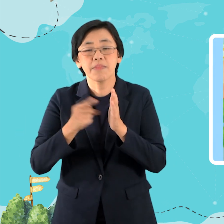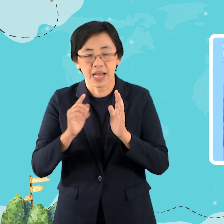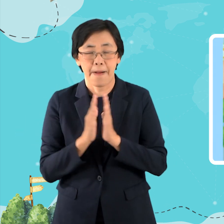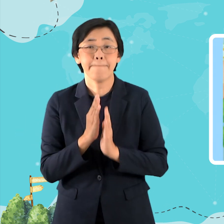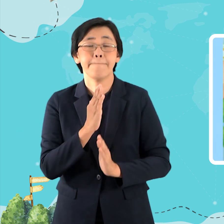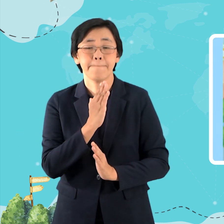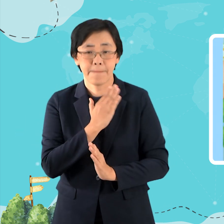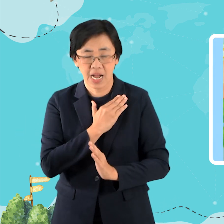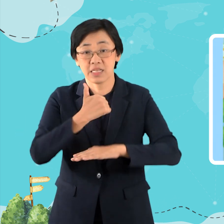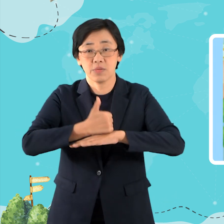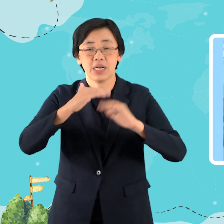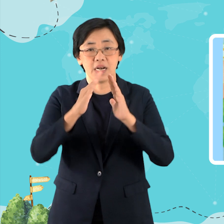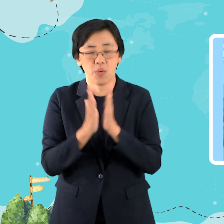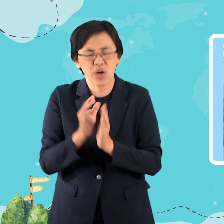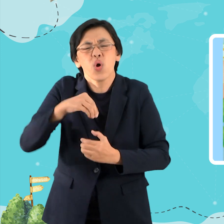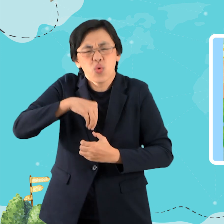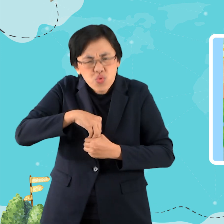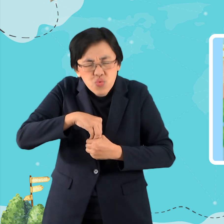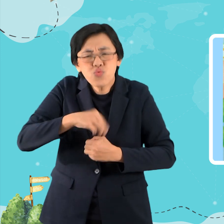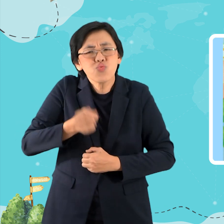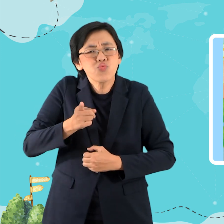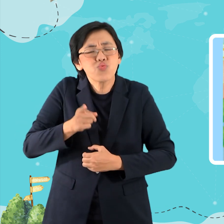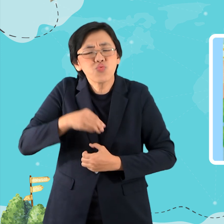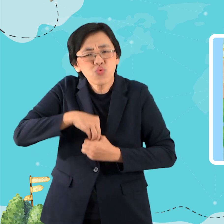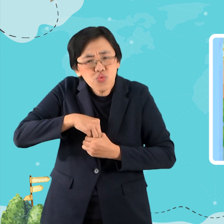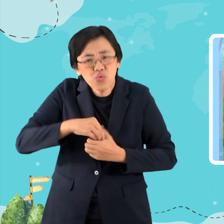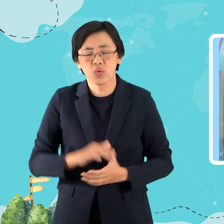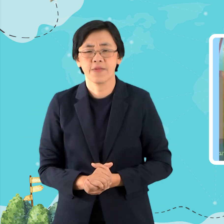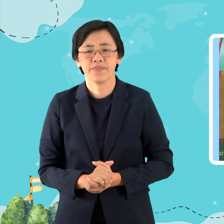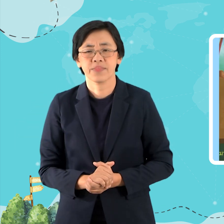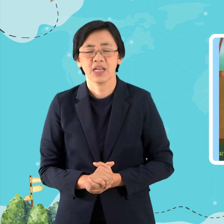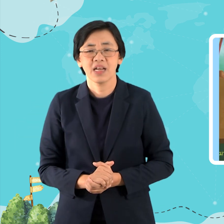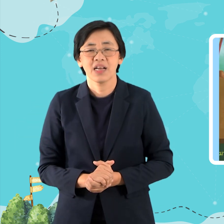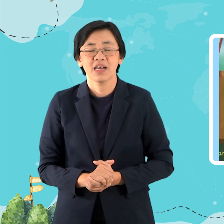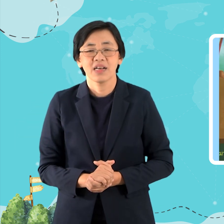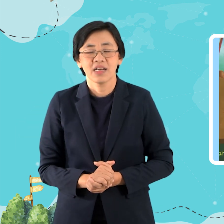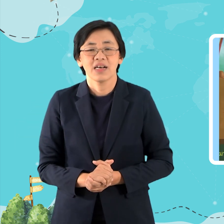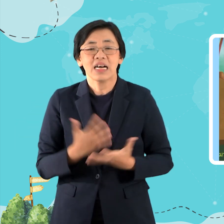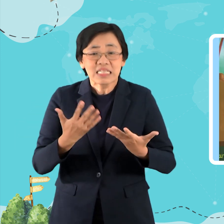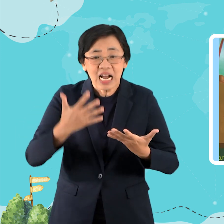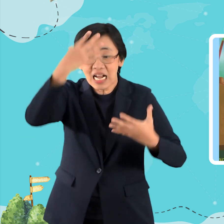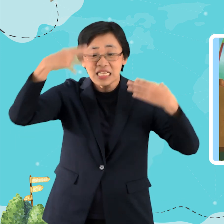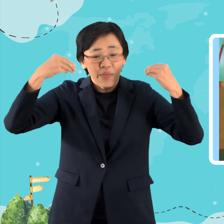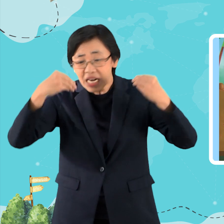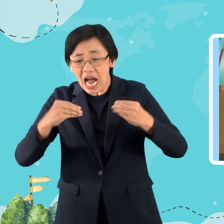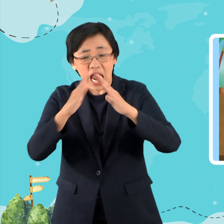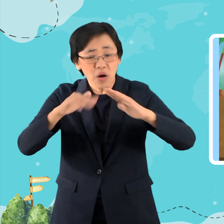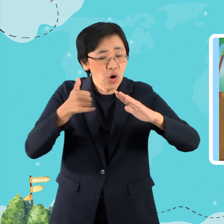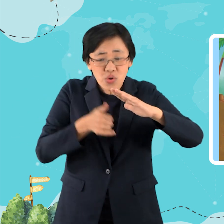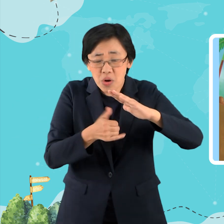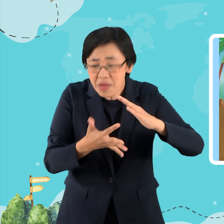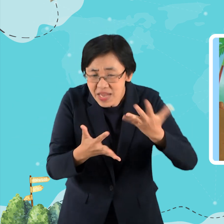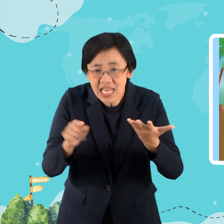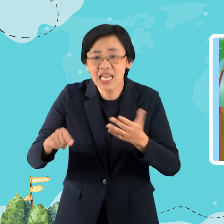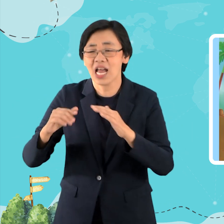เป็นเจ้าอาวาสต้องพำนักประจำอยู่ที่วัดเจ้าที่ไร้ศาลหรือส้มพานที่ไม่มีวัดอยู่